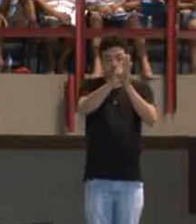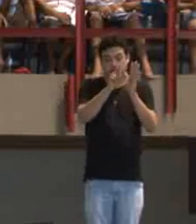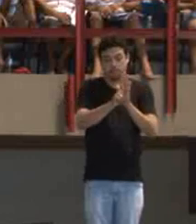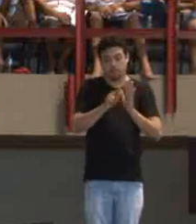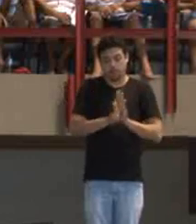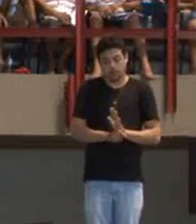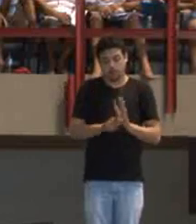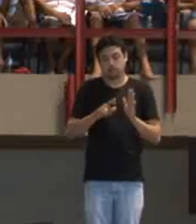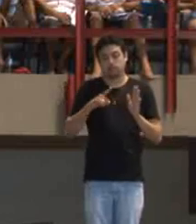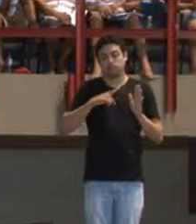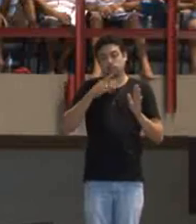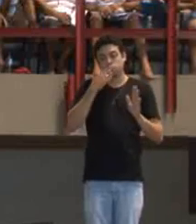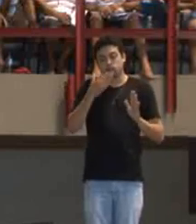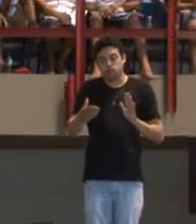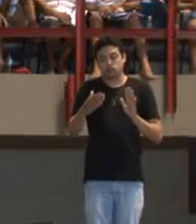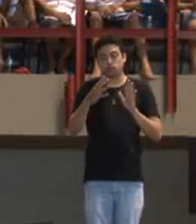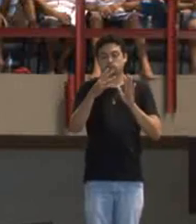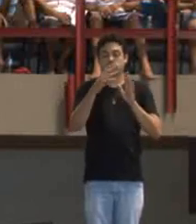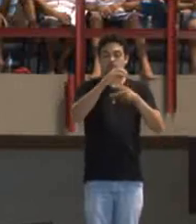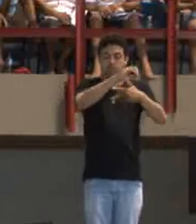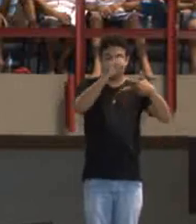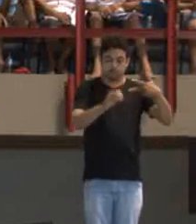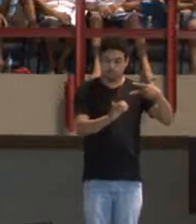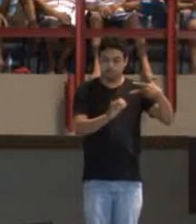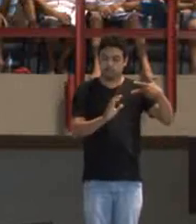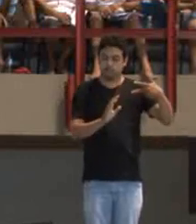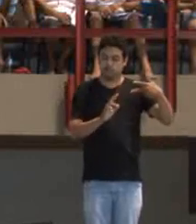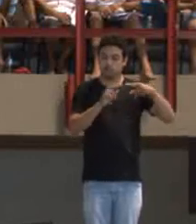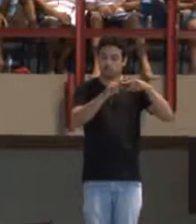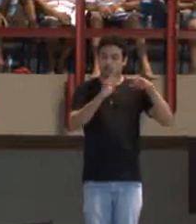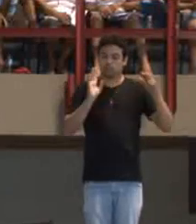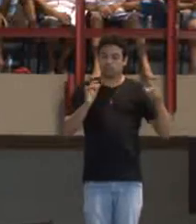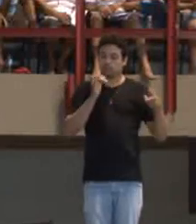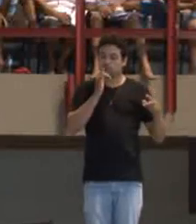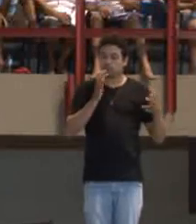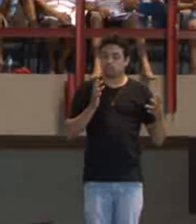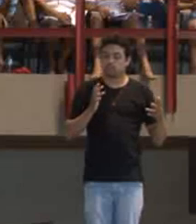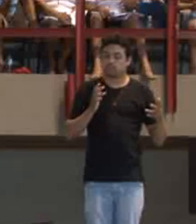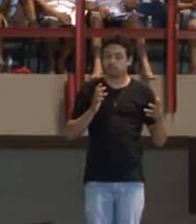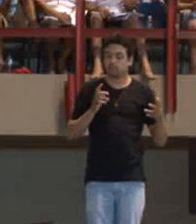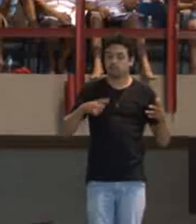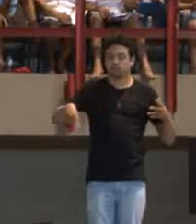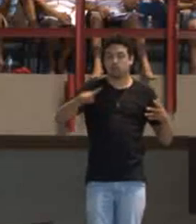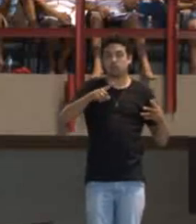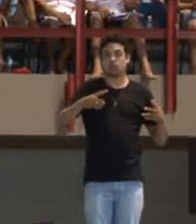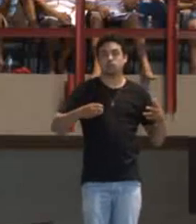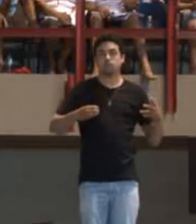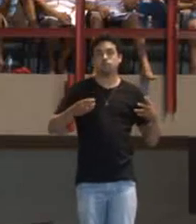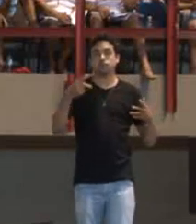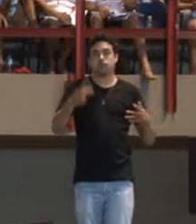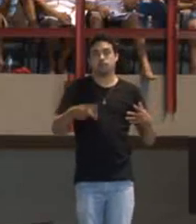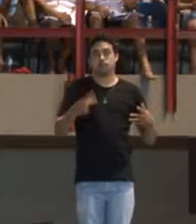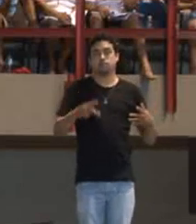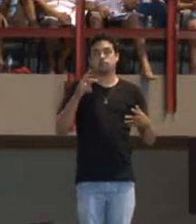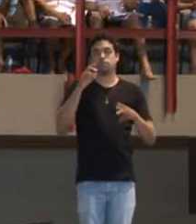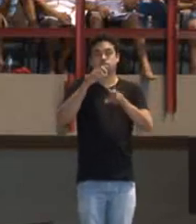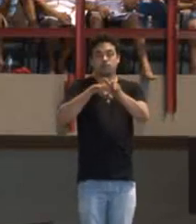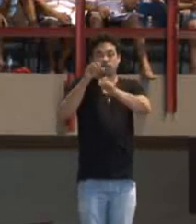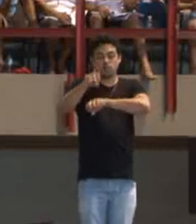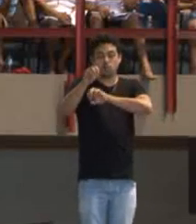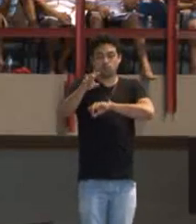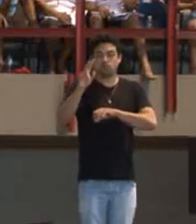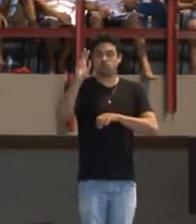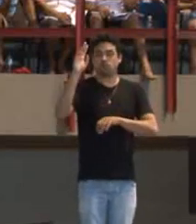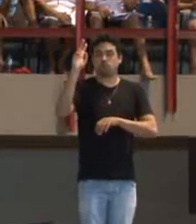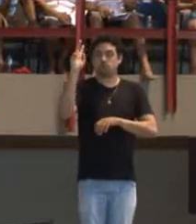chama, no estilo Enem. Então, nós estamos vivendo um momento histórico em termos de educação.